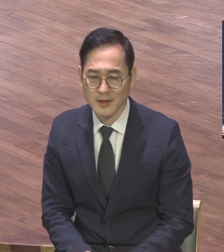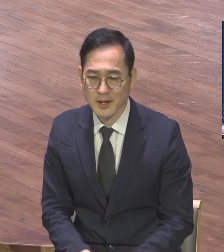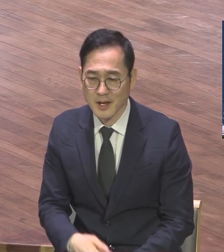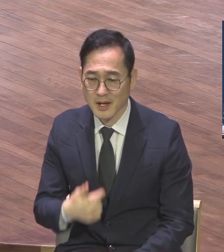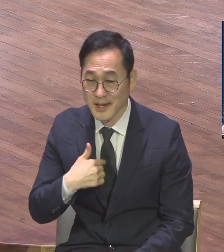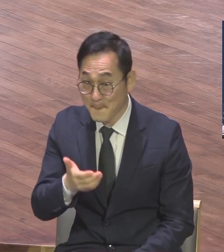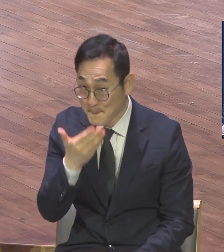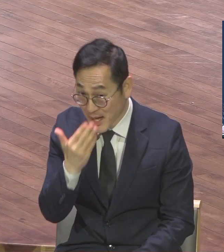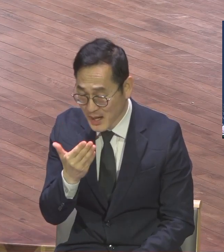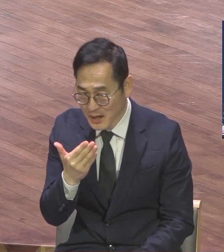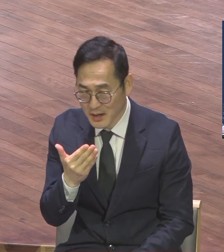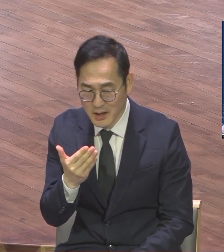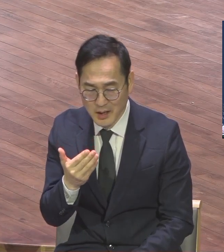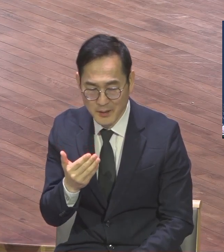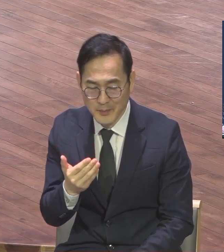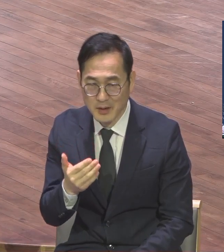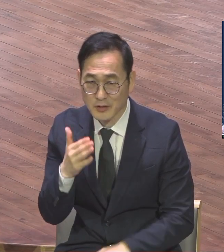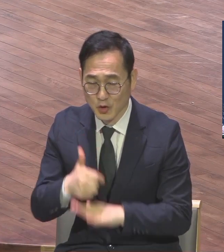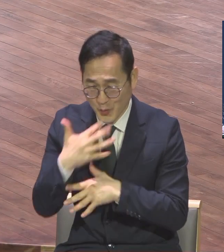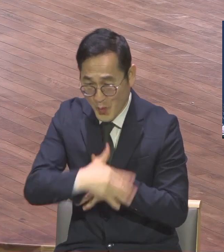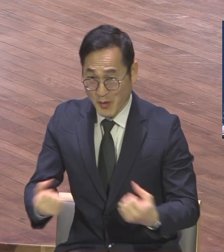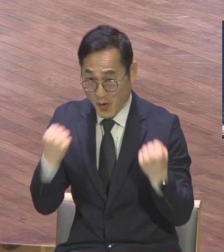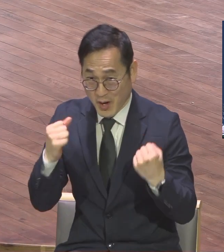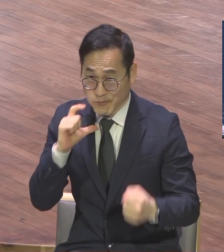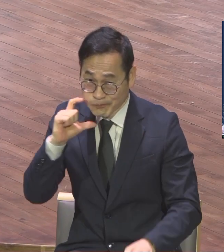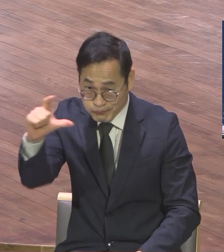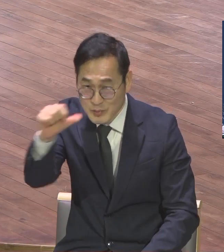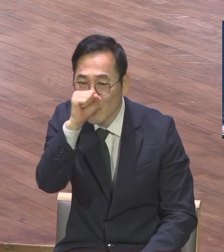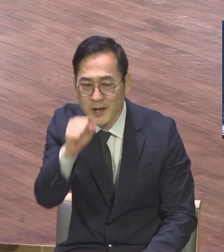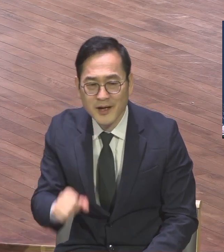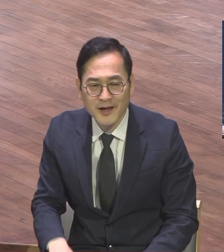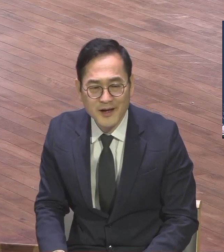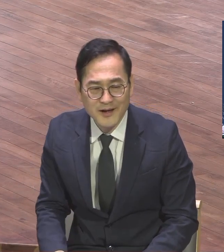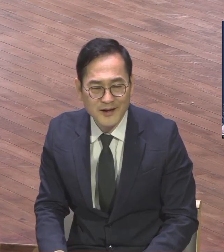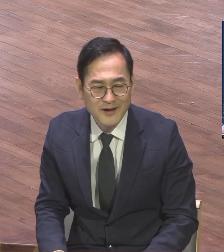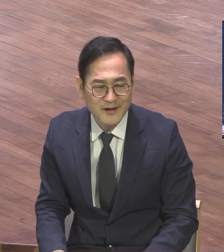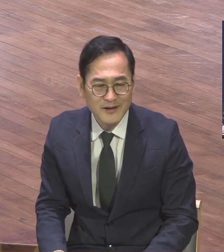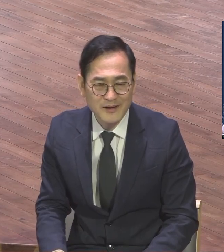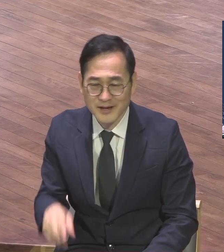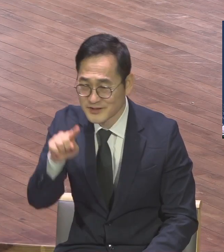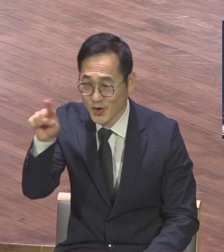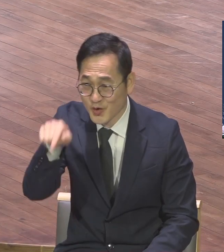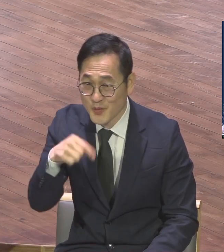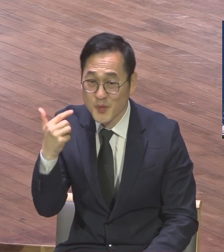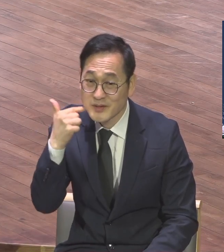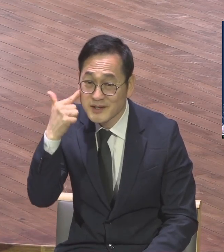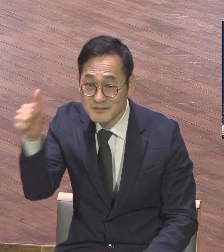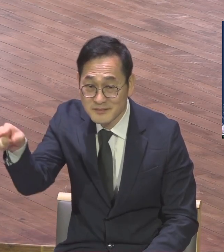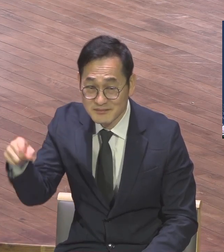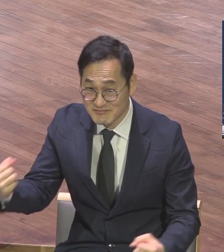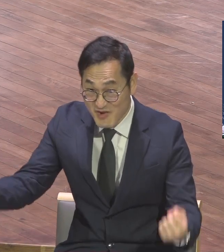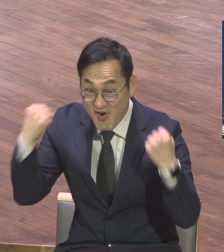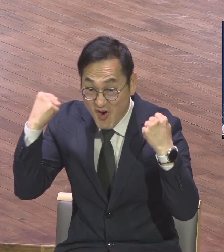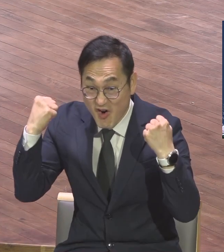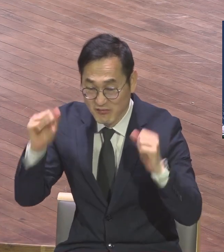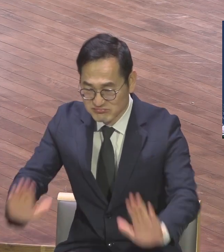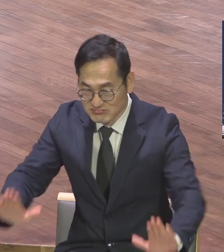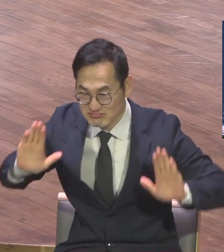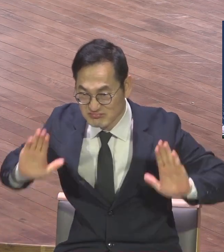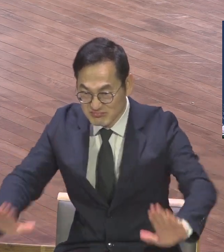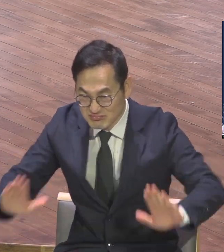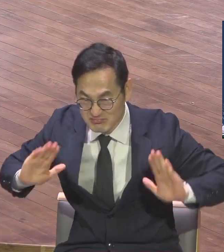하면은 무병장수한 것이 좋습니다. 우리 정은주 목사님처럼 지금도